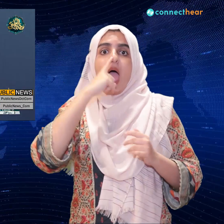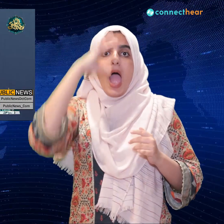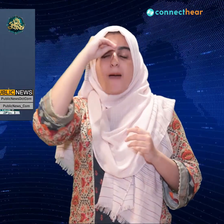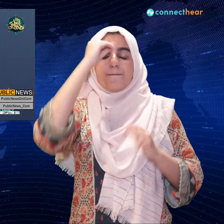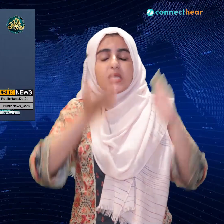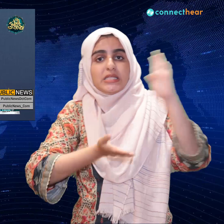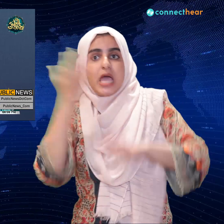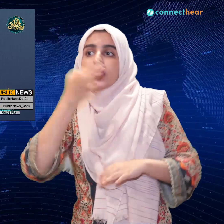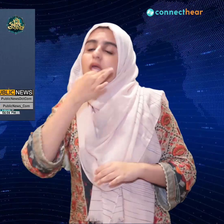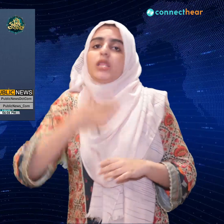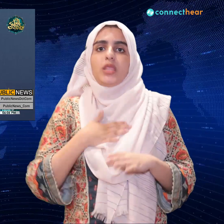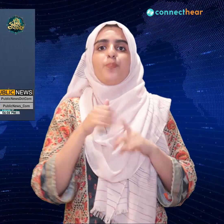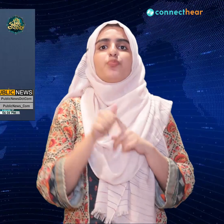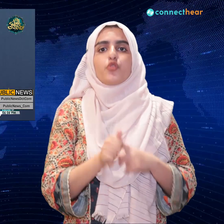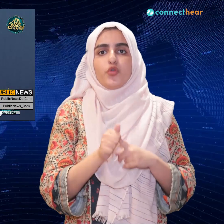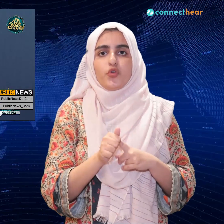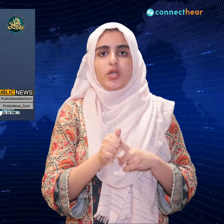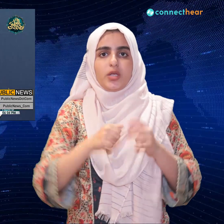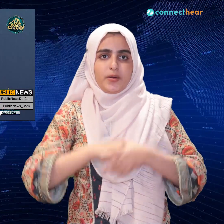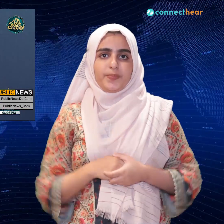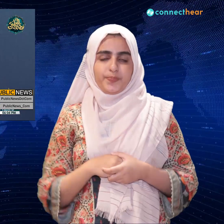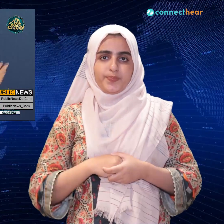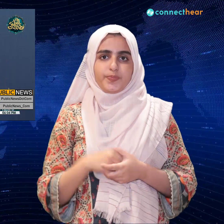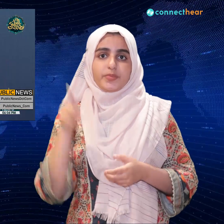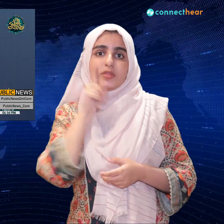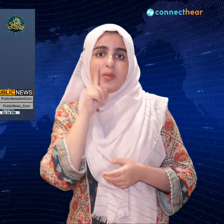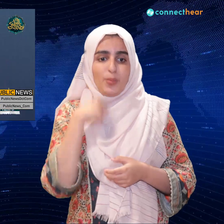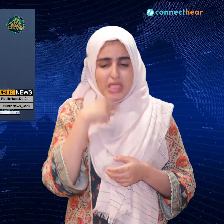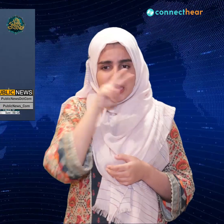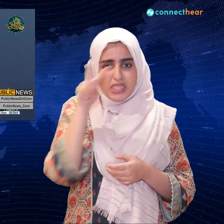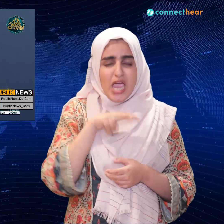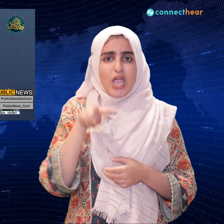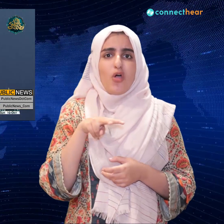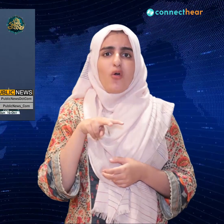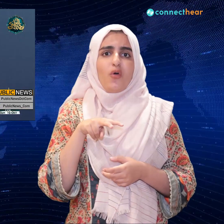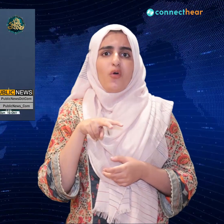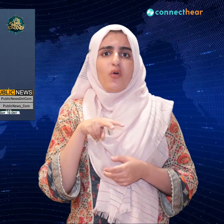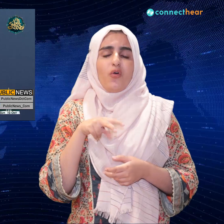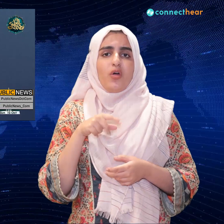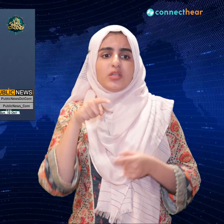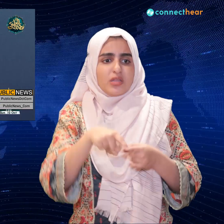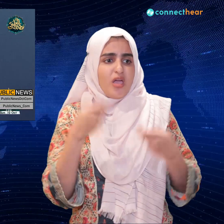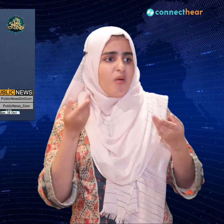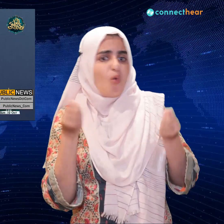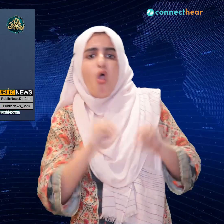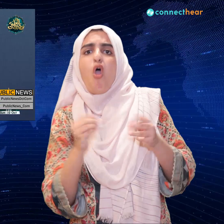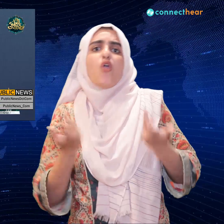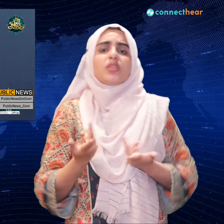ہے. مجھے جب میں نے چیک کیا کہ ہو کیا رہا ہے،